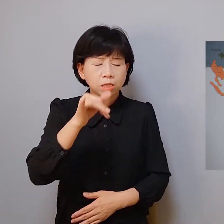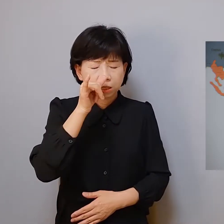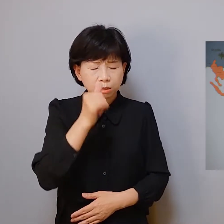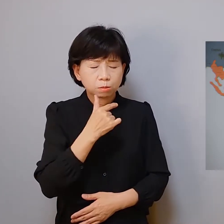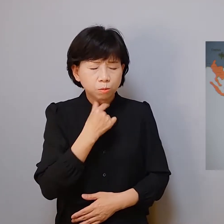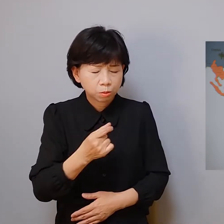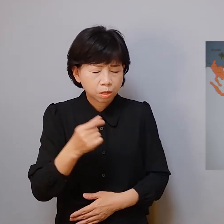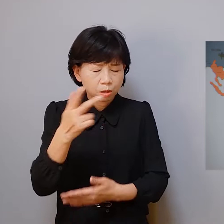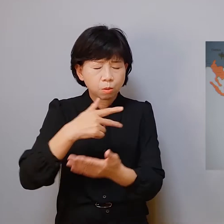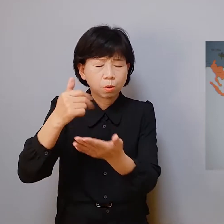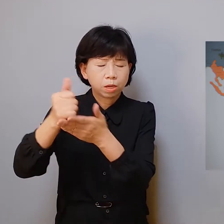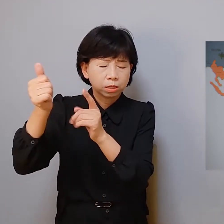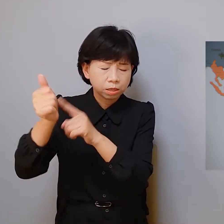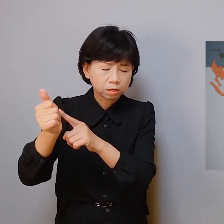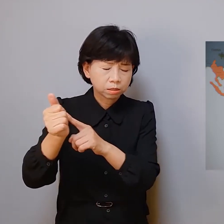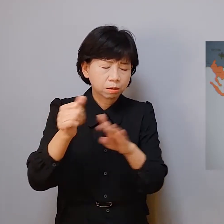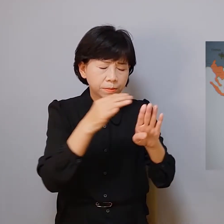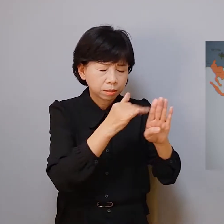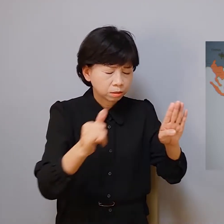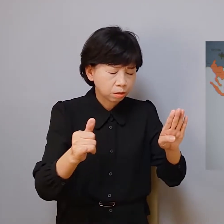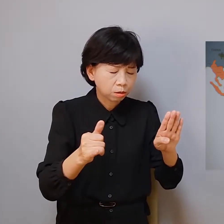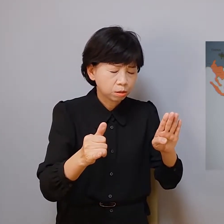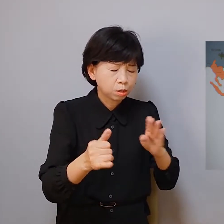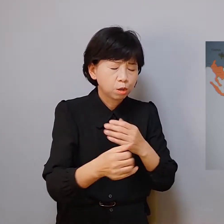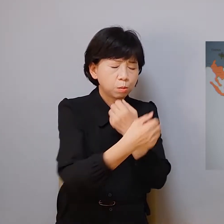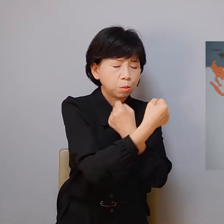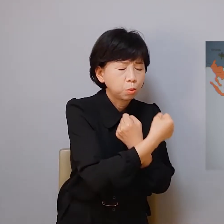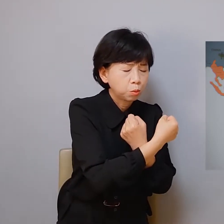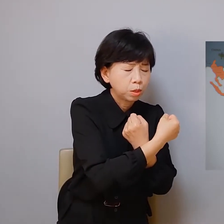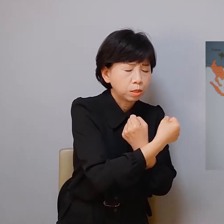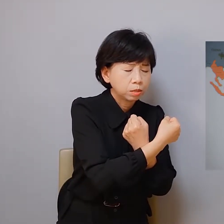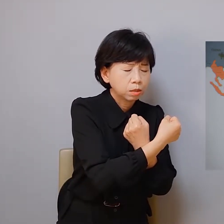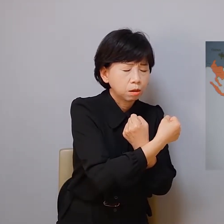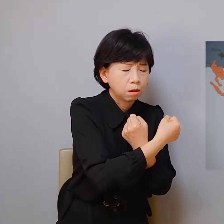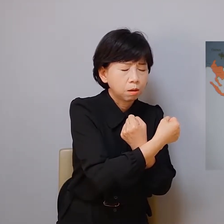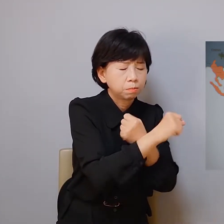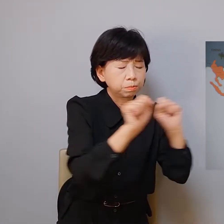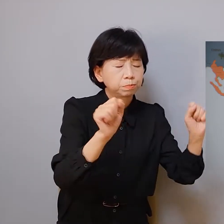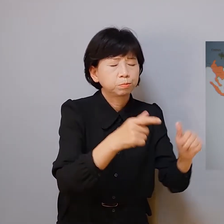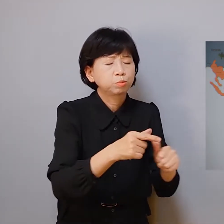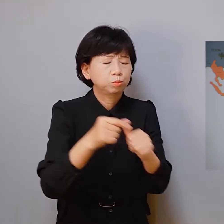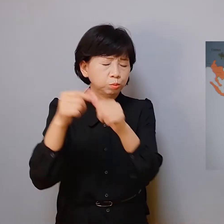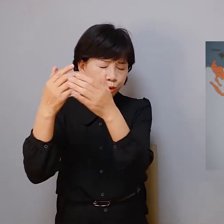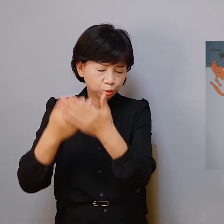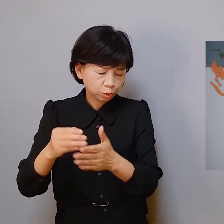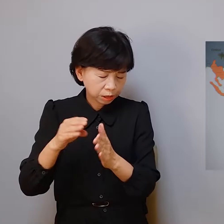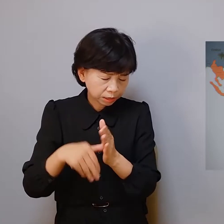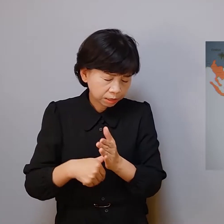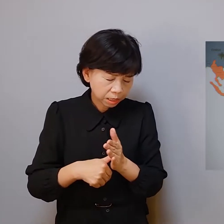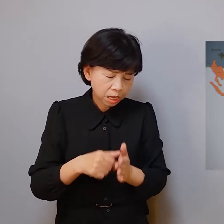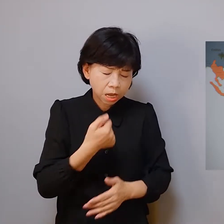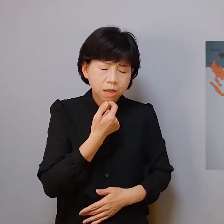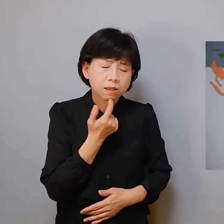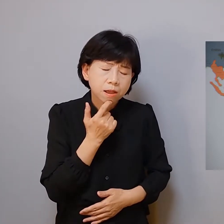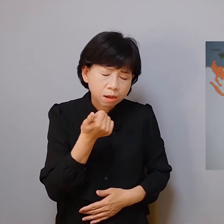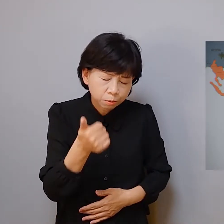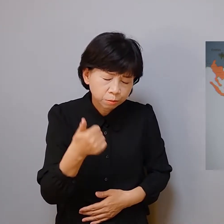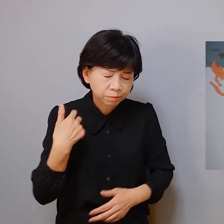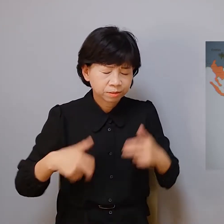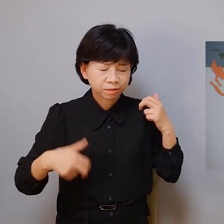원하도다. 여호와께서 그의 백성을 포로된 곳에서 돌이키실 때에 야곱이